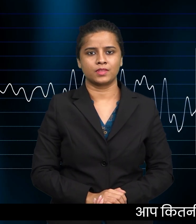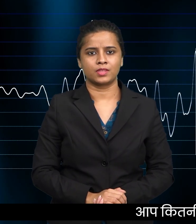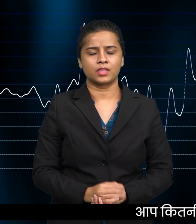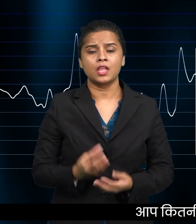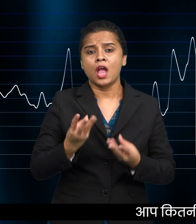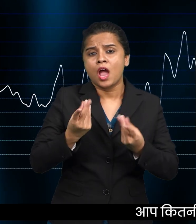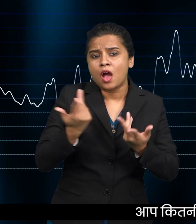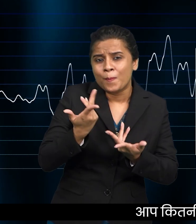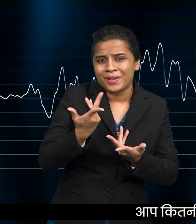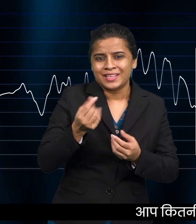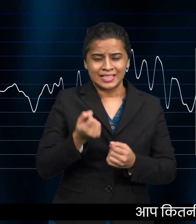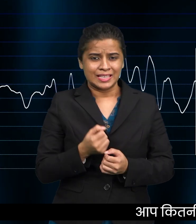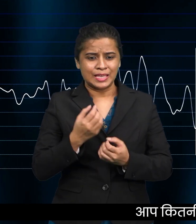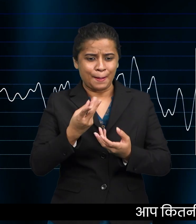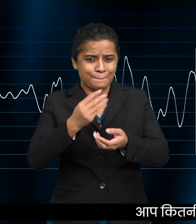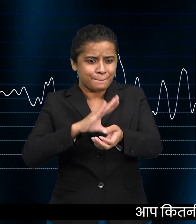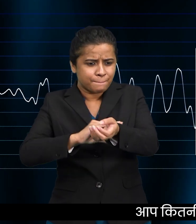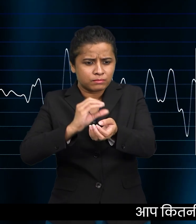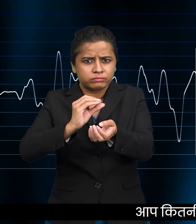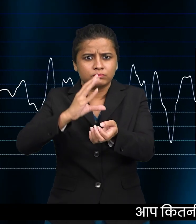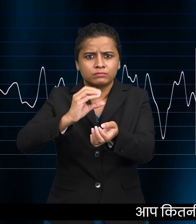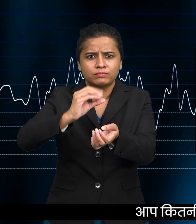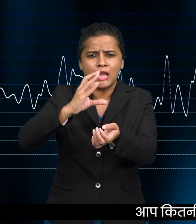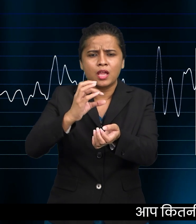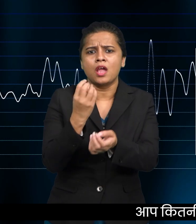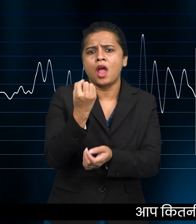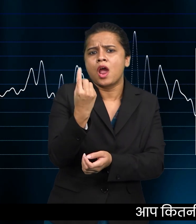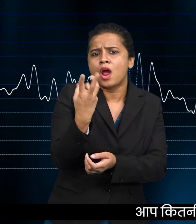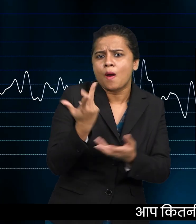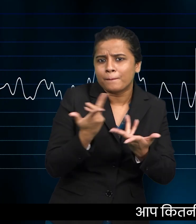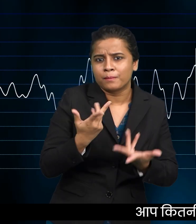आप कितने नाड़ी धड़कन गिन पाए?